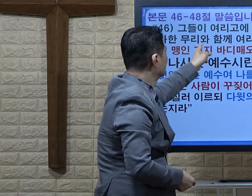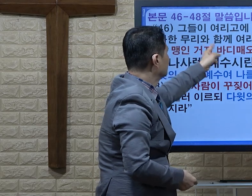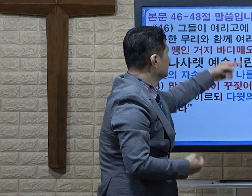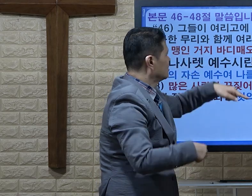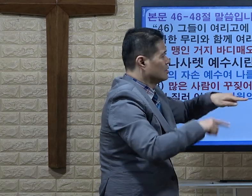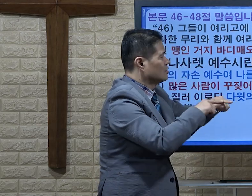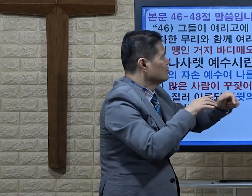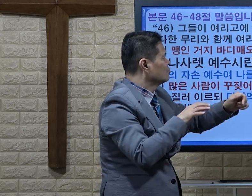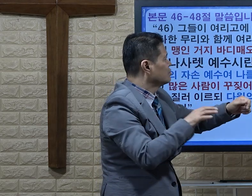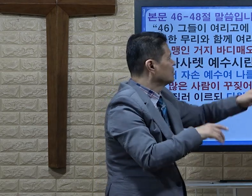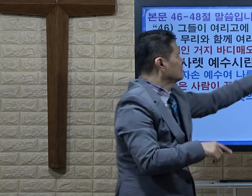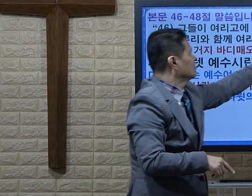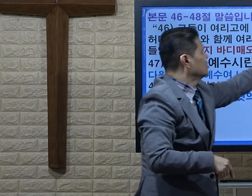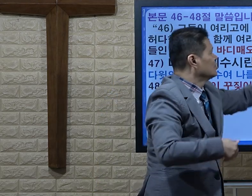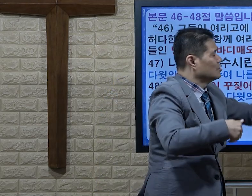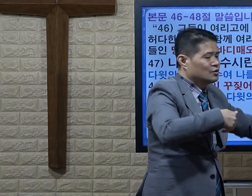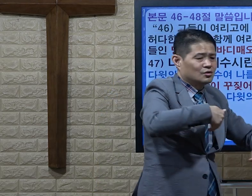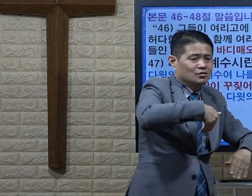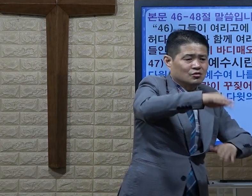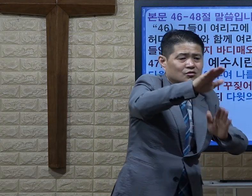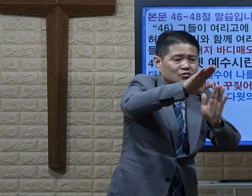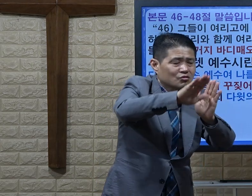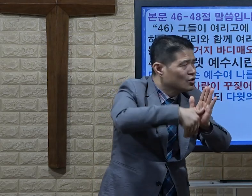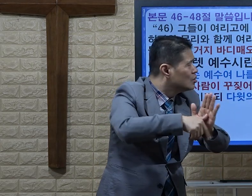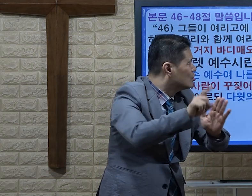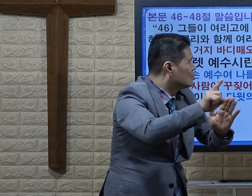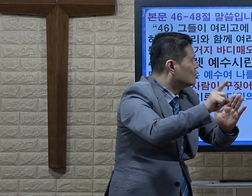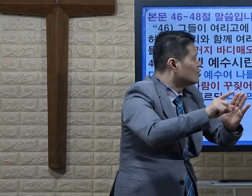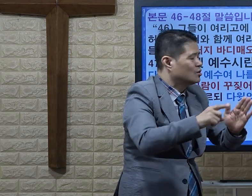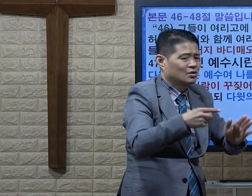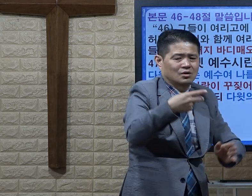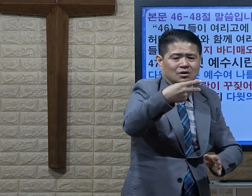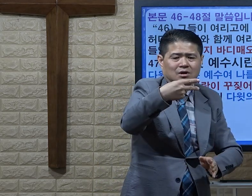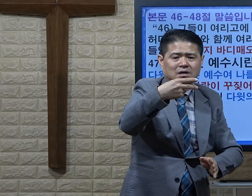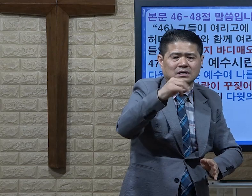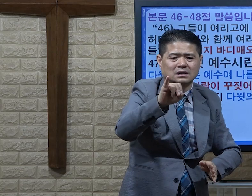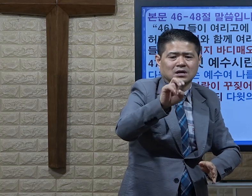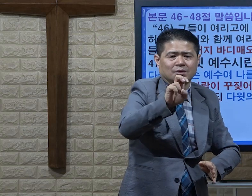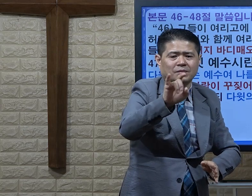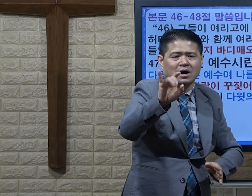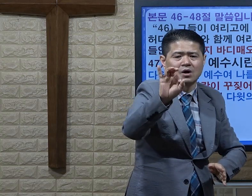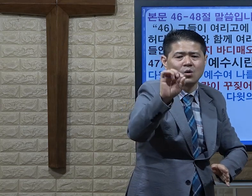본문으로 돌아와서 그 여리고에서 나가실 때에 디메오의